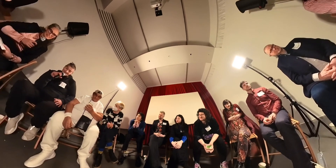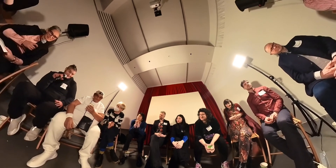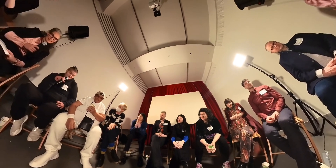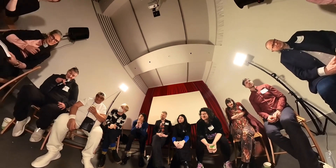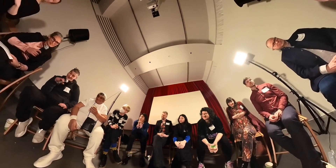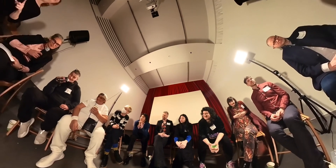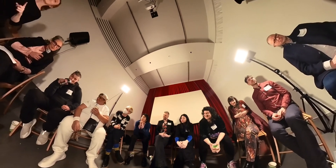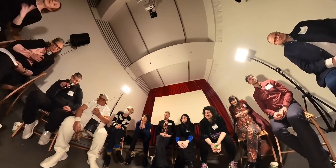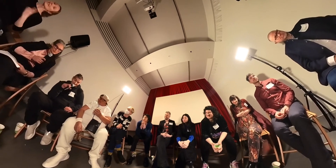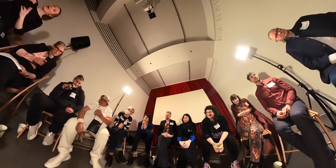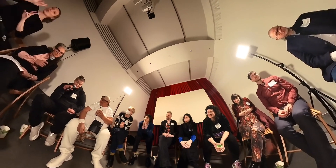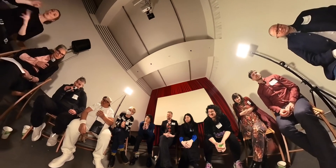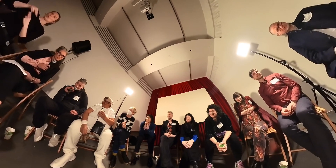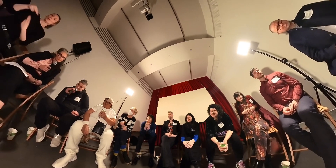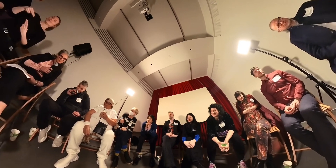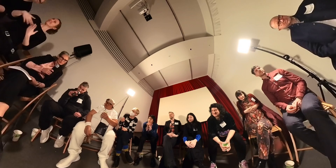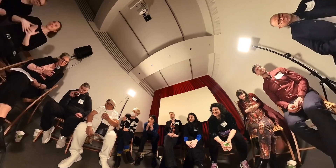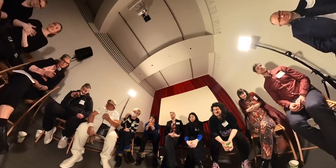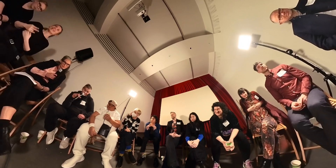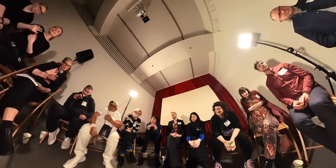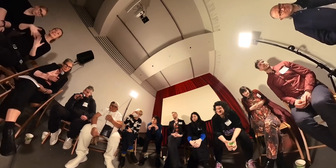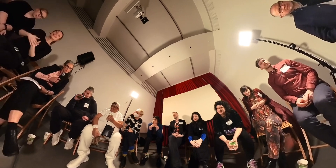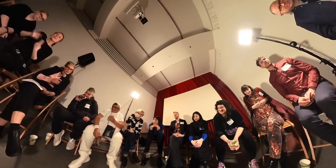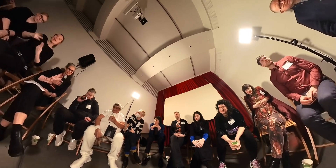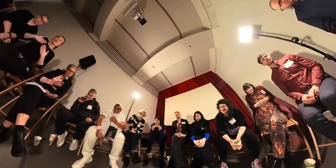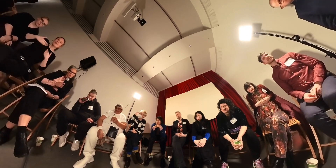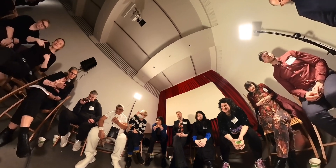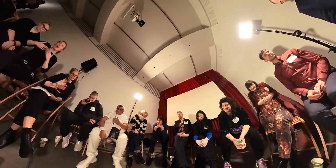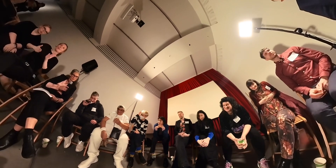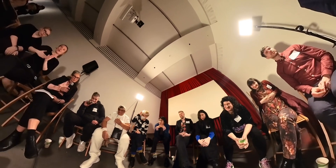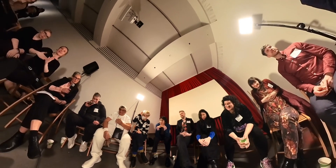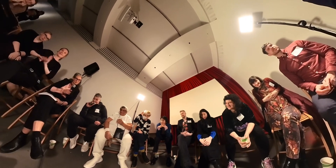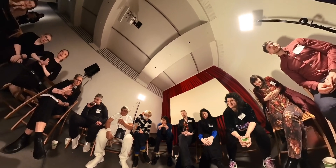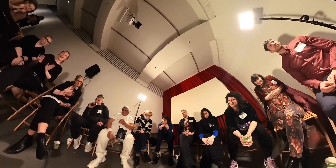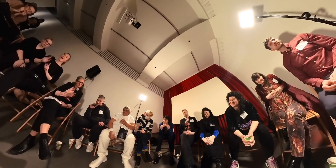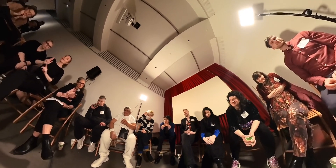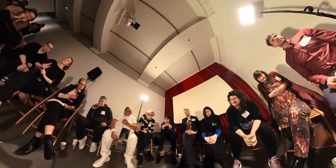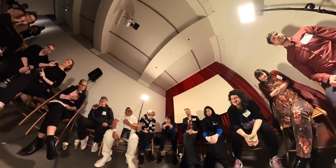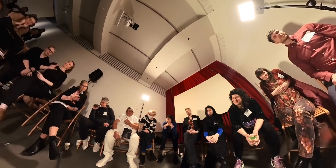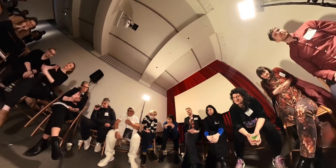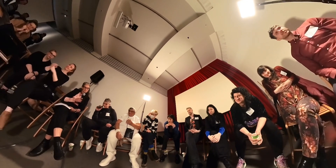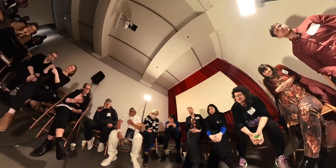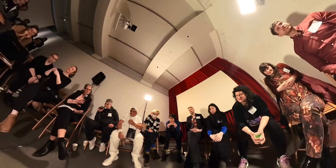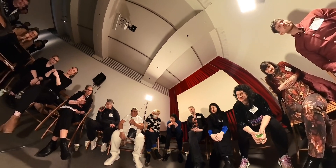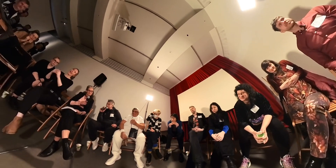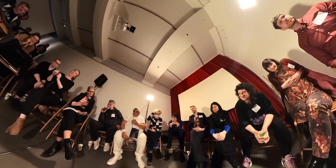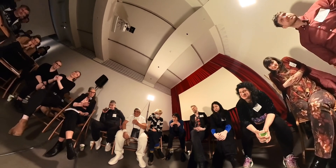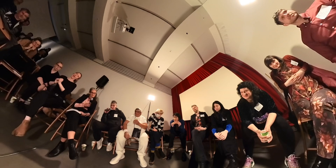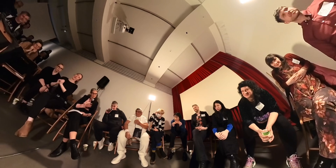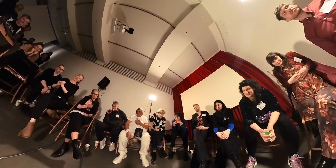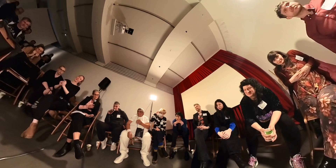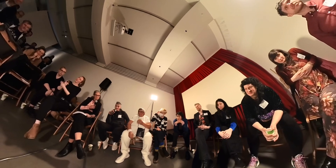Ale ne, necítím se jako umělec, cítím se jako Monika a jsem hrdá na to, že jsem v kolektivu Prádelna, protože dává nám strašně